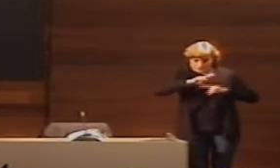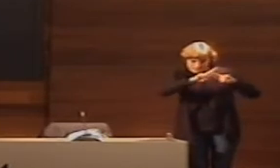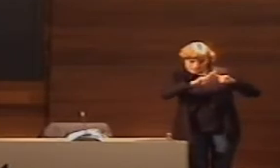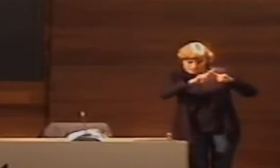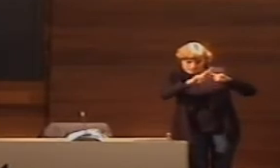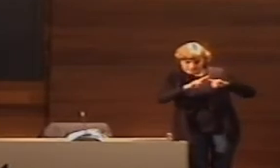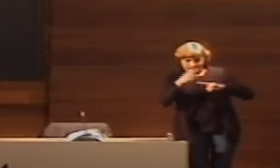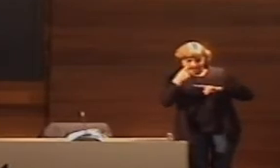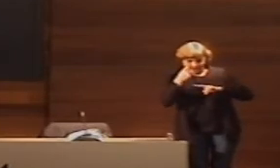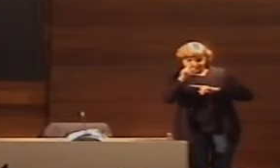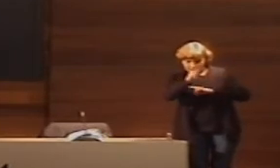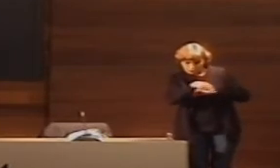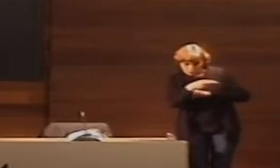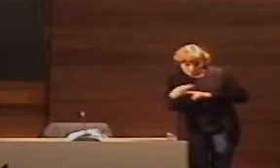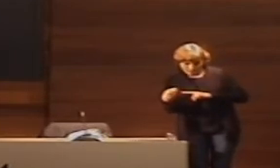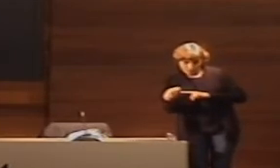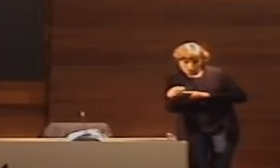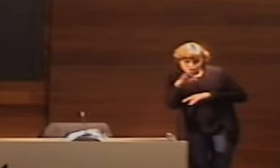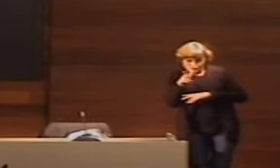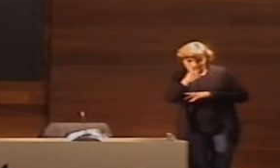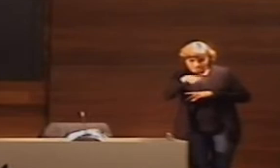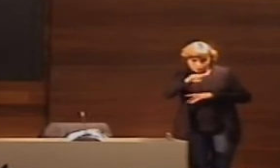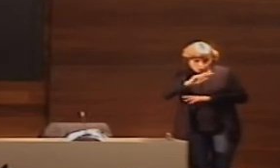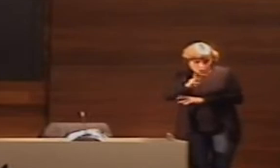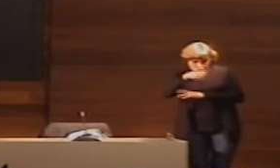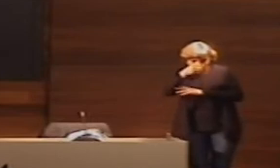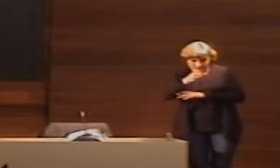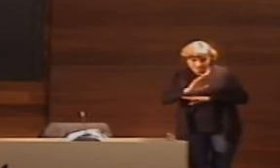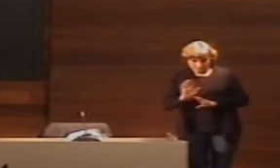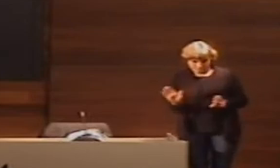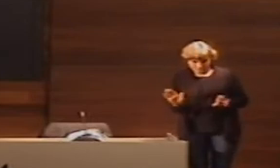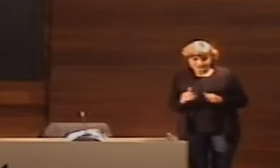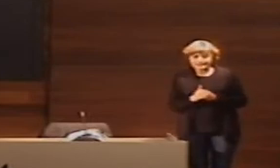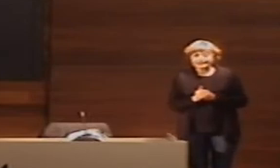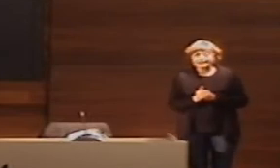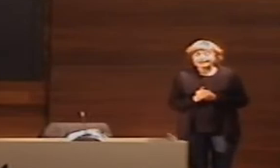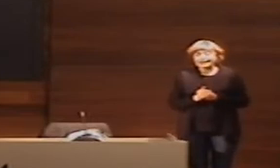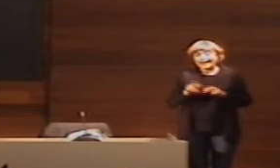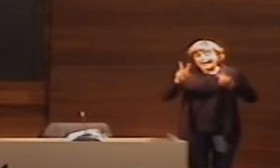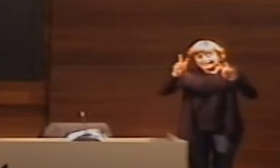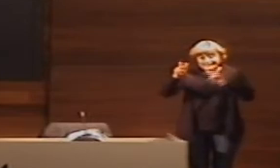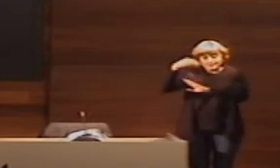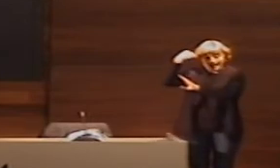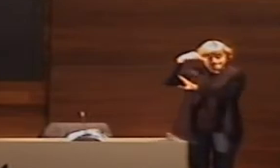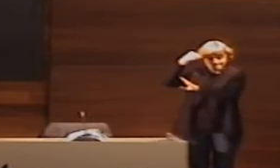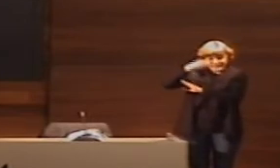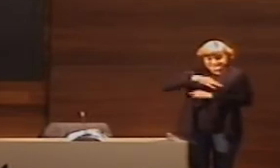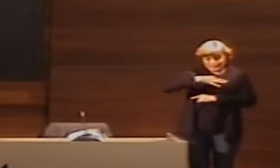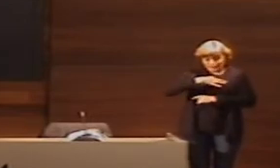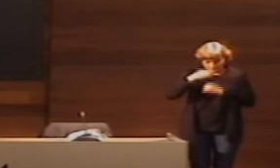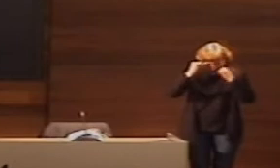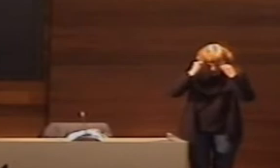resultados de las experiencias que se van desarrollando. Respecto a lo de hacer un máster, ¿no?, sobre residuos, que de hecho es un